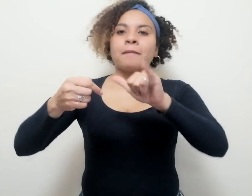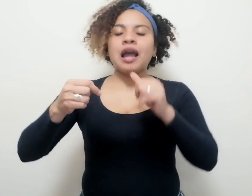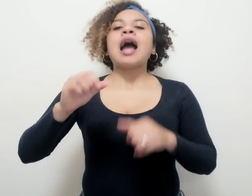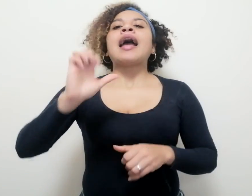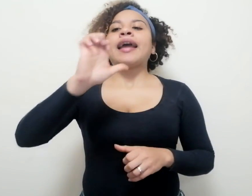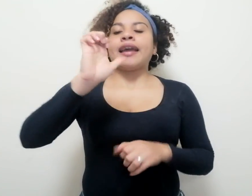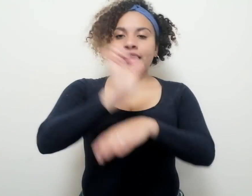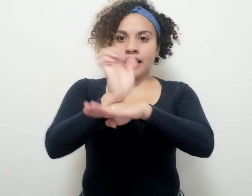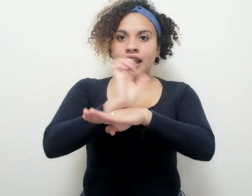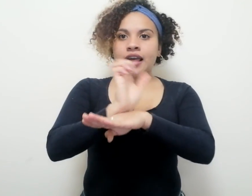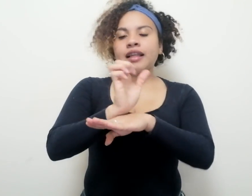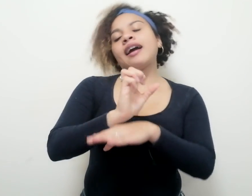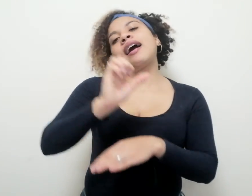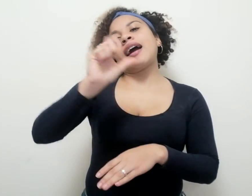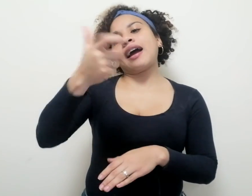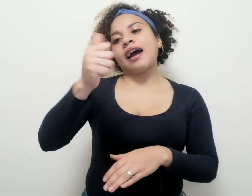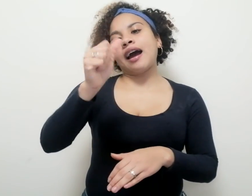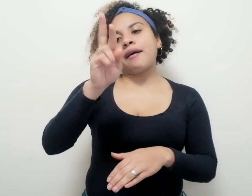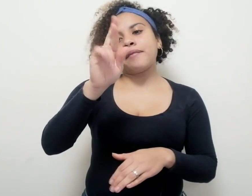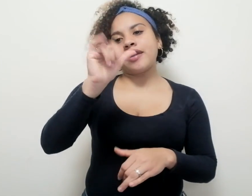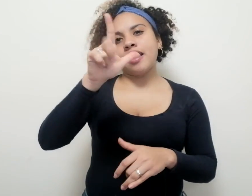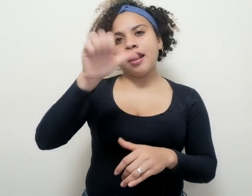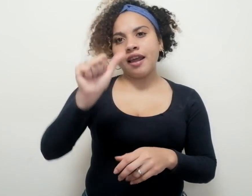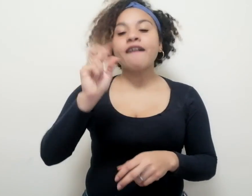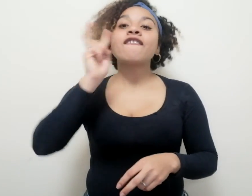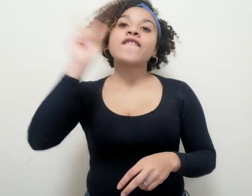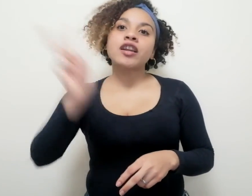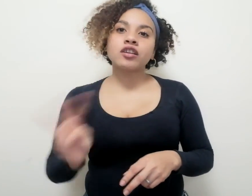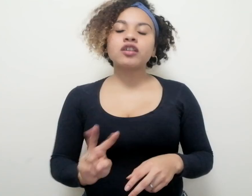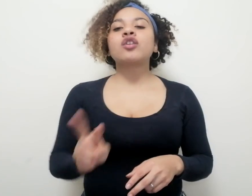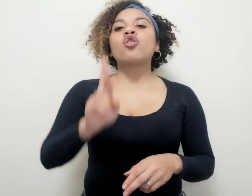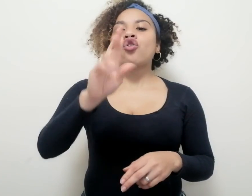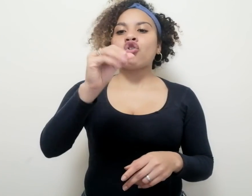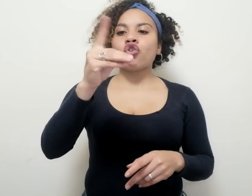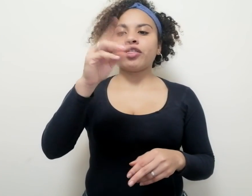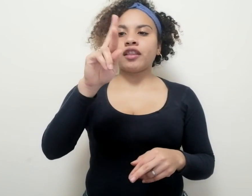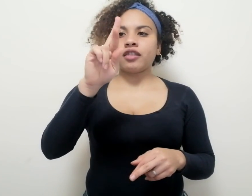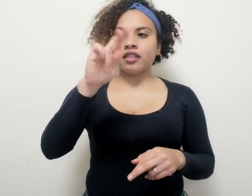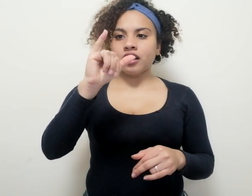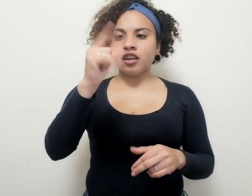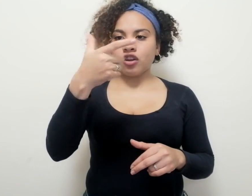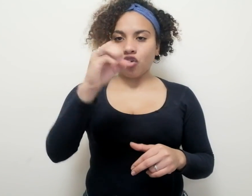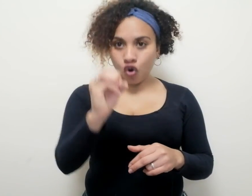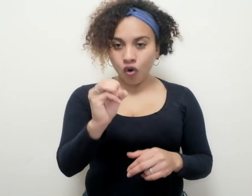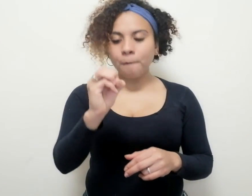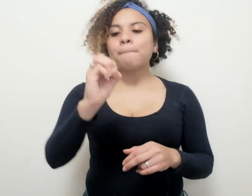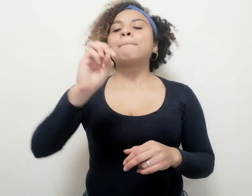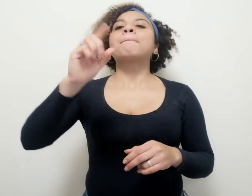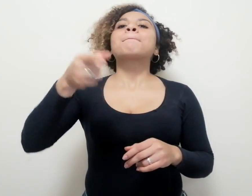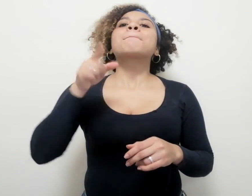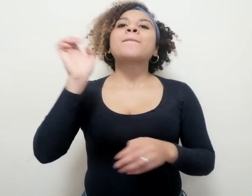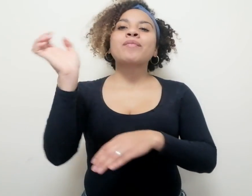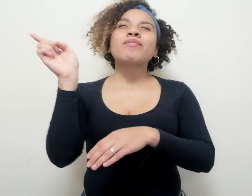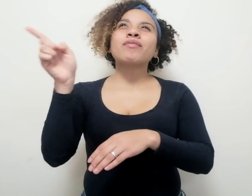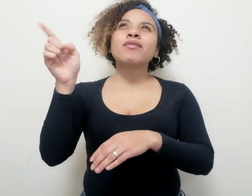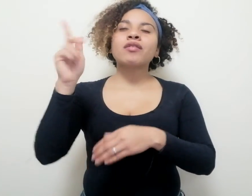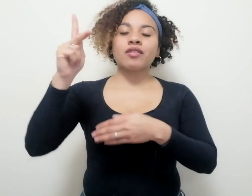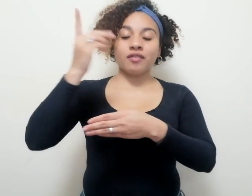Gabriela Alemán, el venezolano Rodrigo Blanco Calderón y el